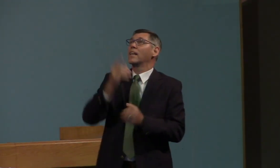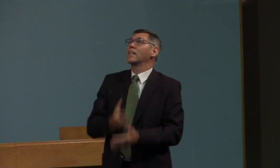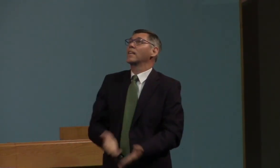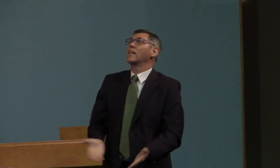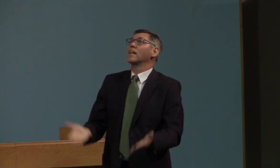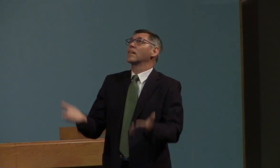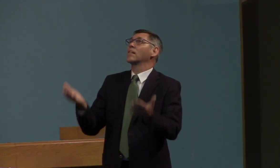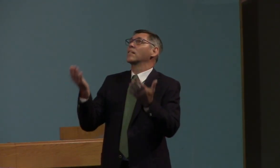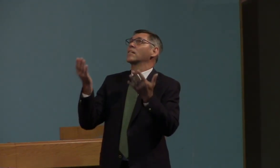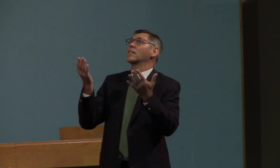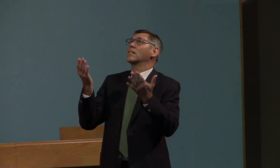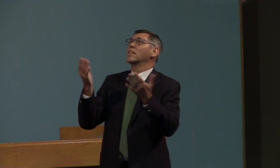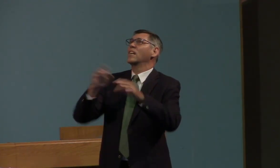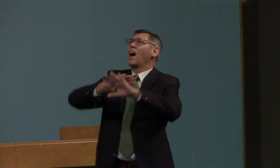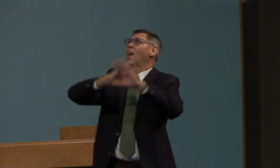eer, in alles,